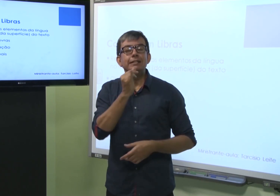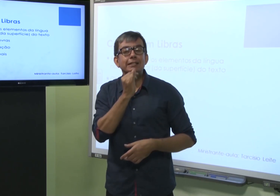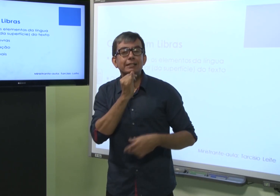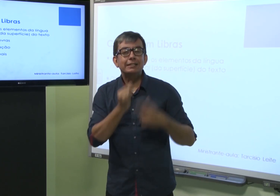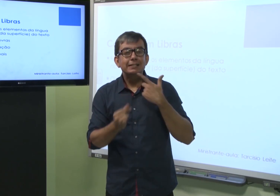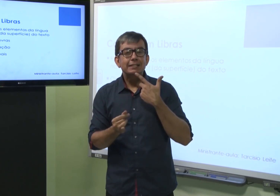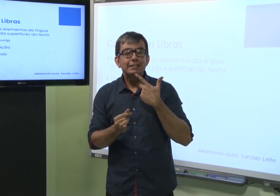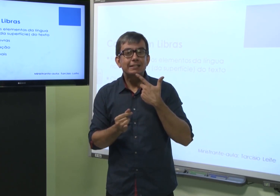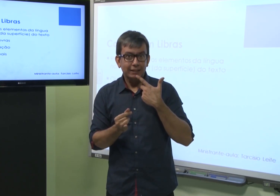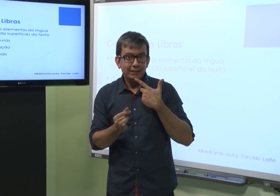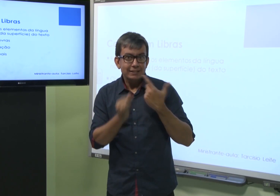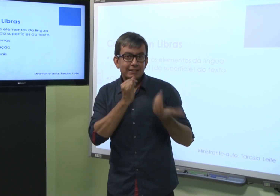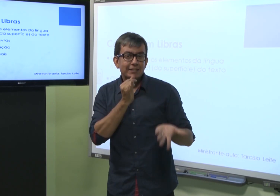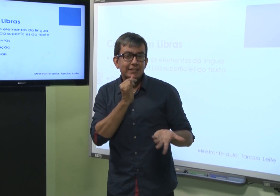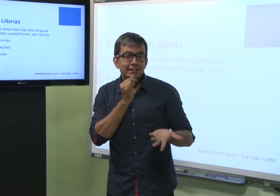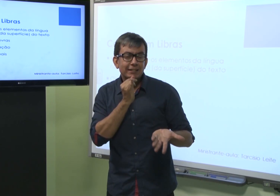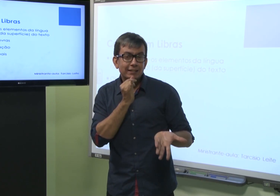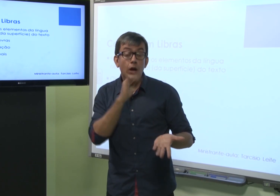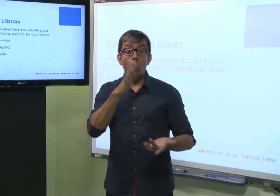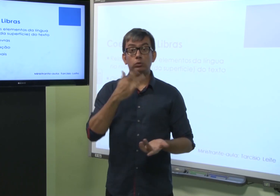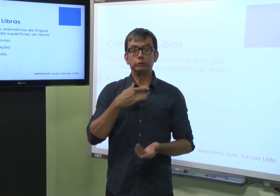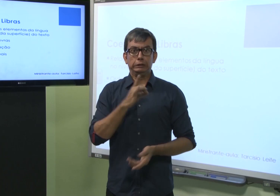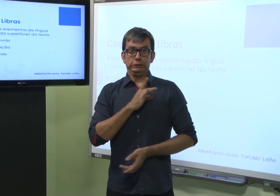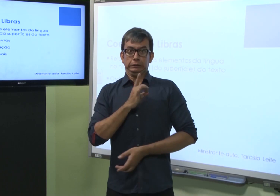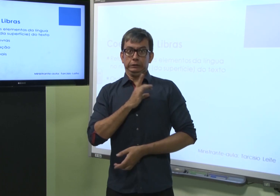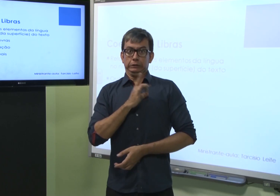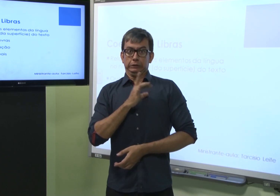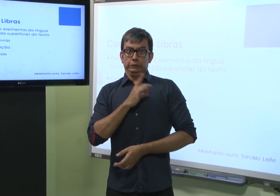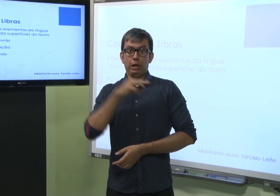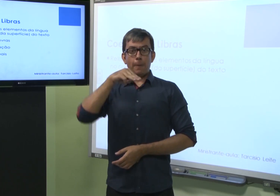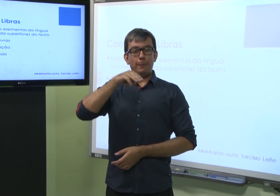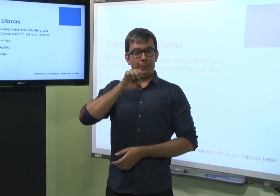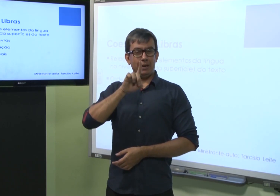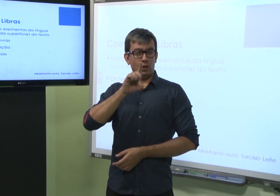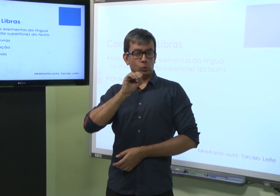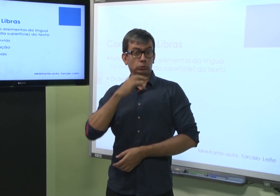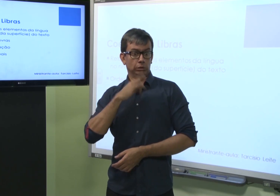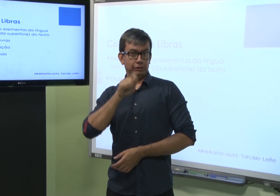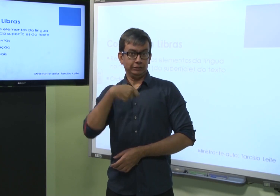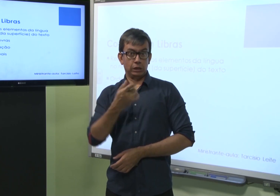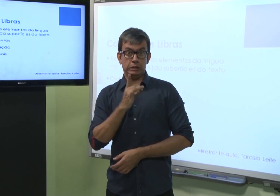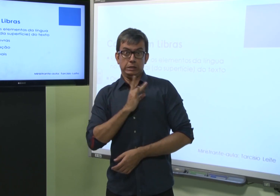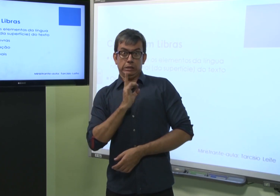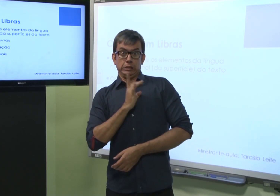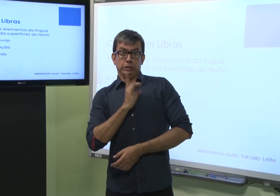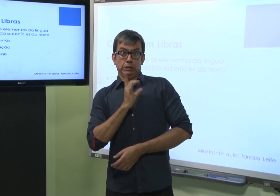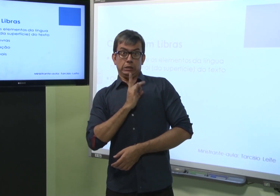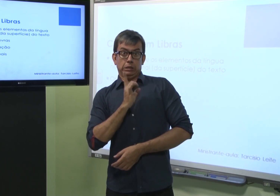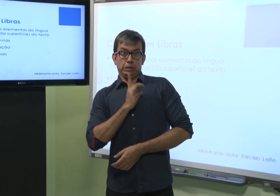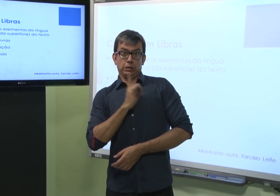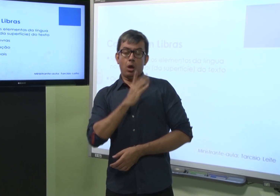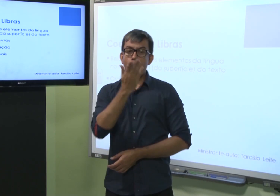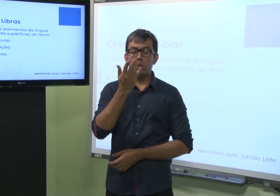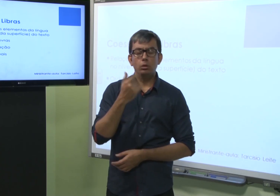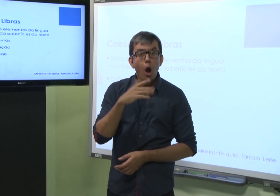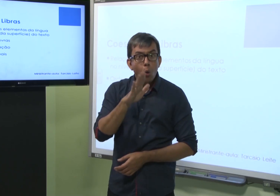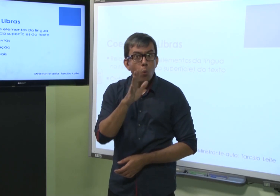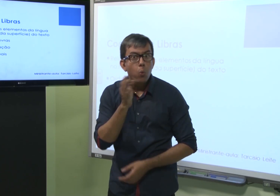Dessa forma, por exemplo, eu faço esse sinal de exemplo e faço essa expressão com a minha boca. Eu faço sinal de